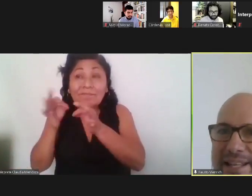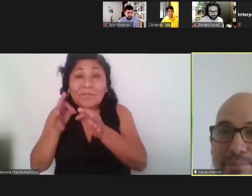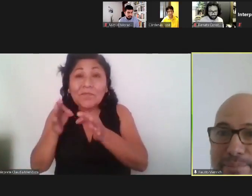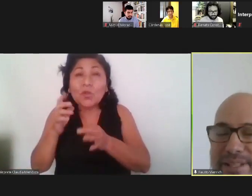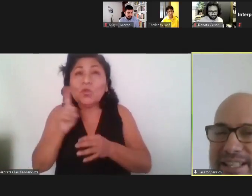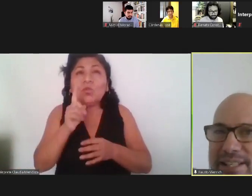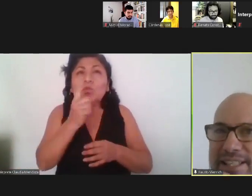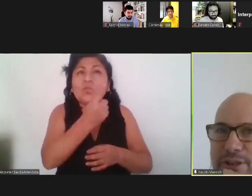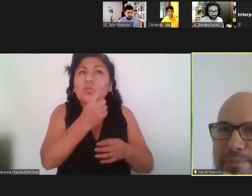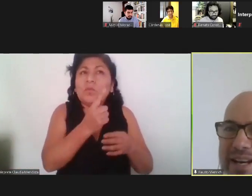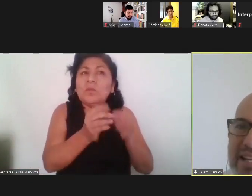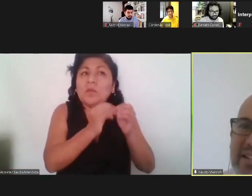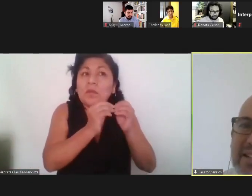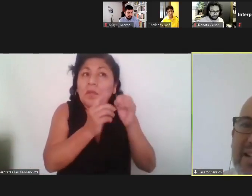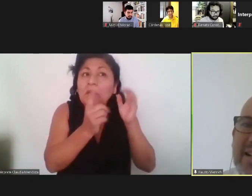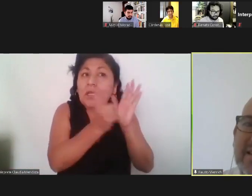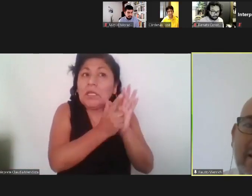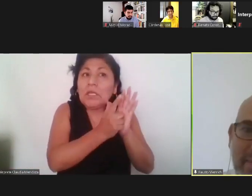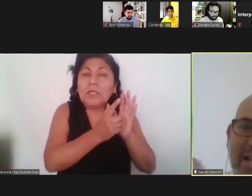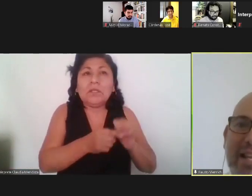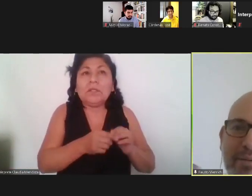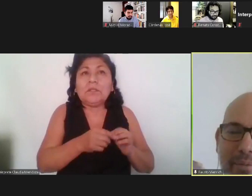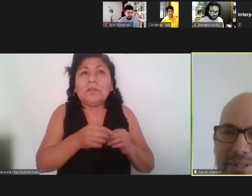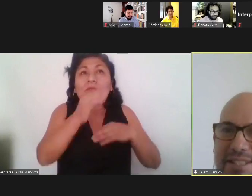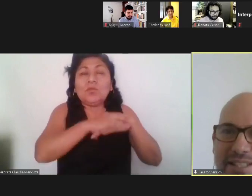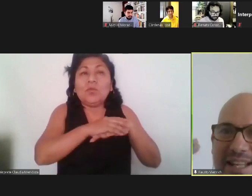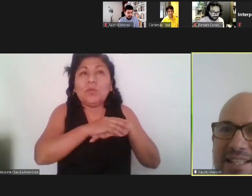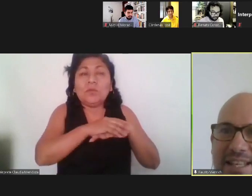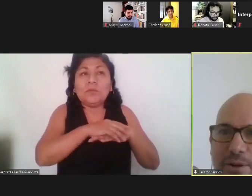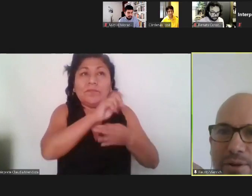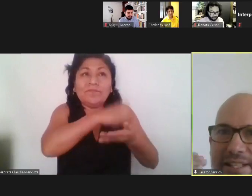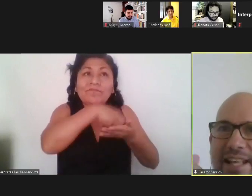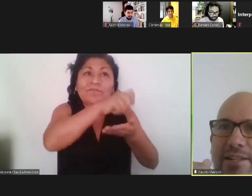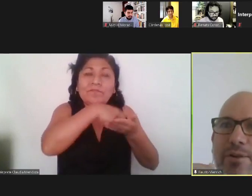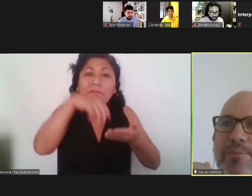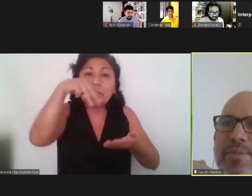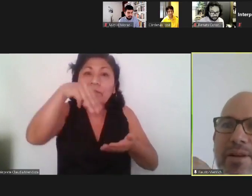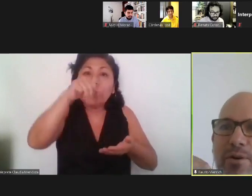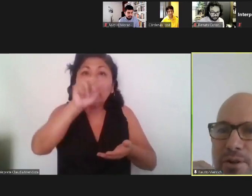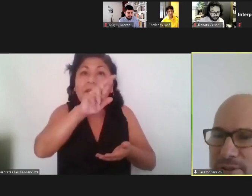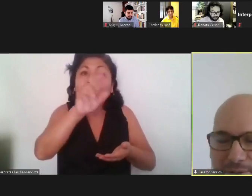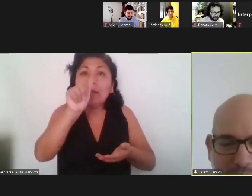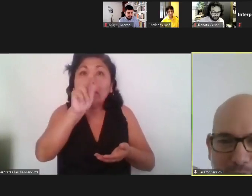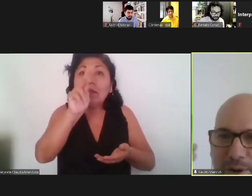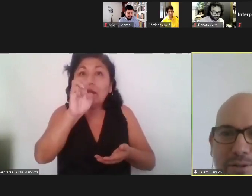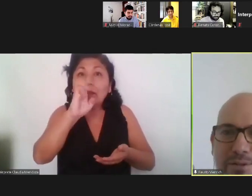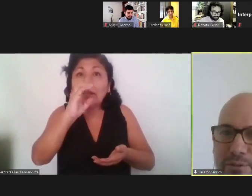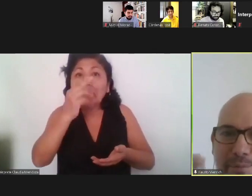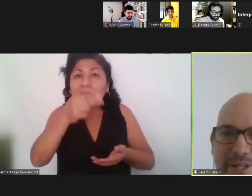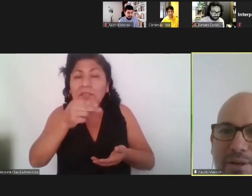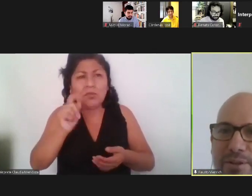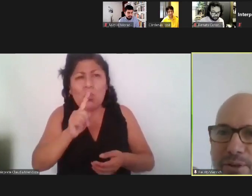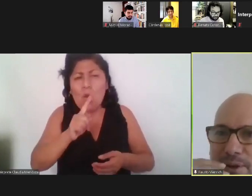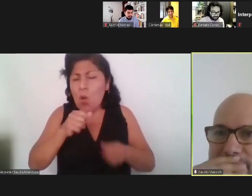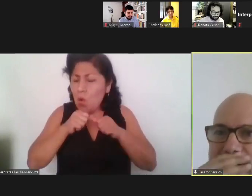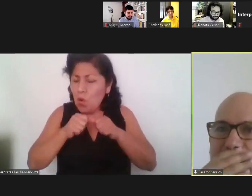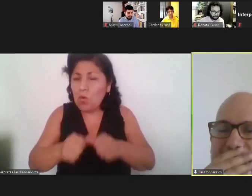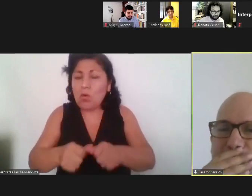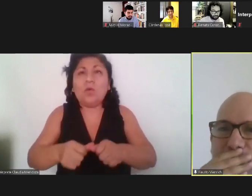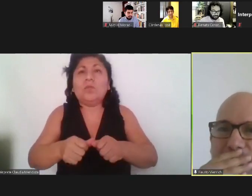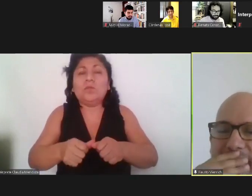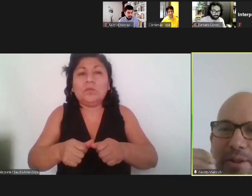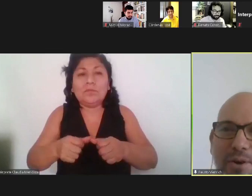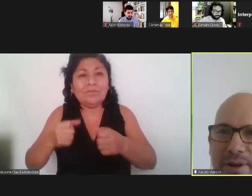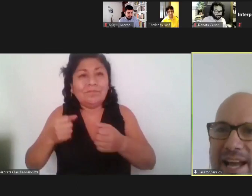tema de la implementación del Tratado de Marrakech, se viene y vamos a tener que seguir coordinando con todos los, nuevamente con todos los